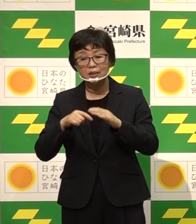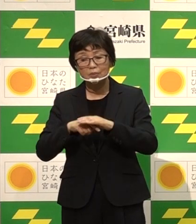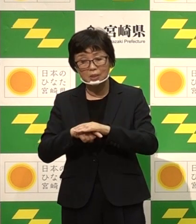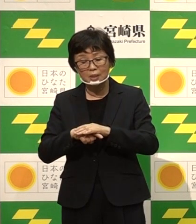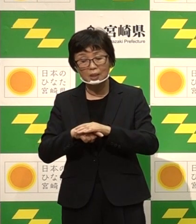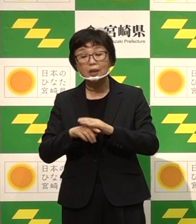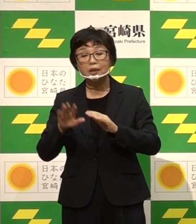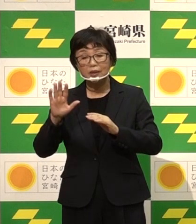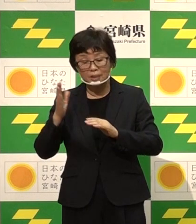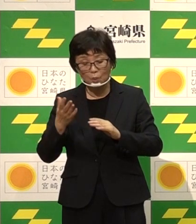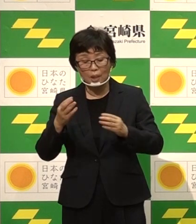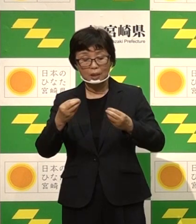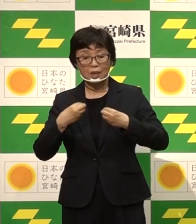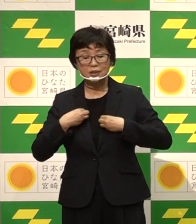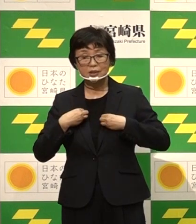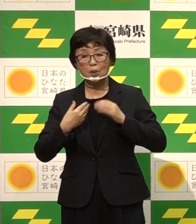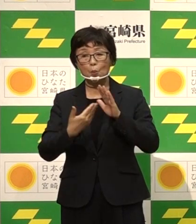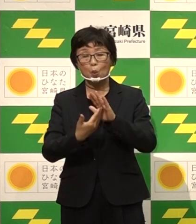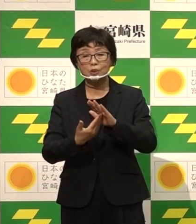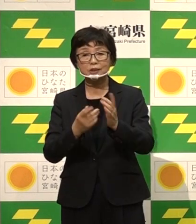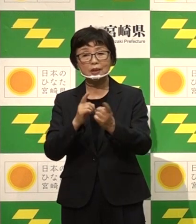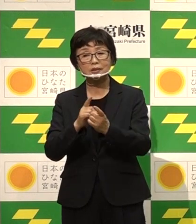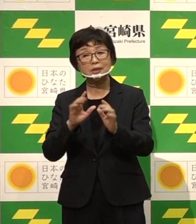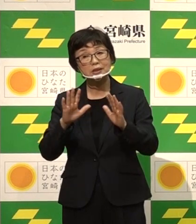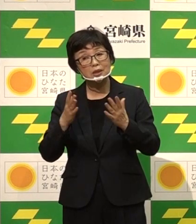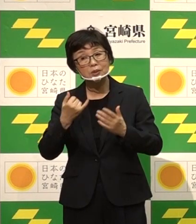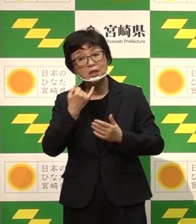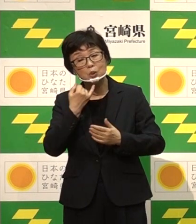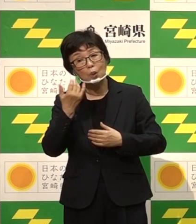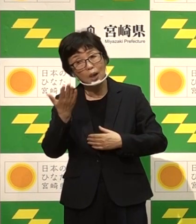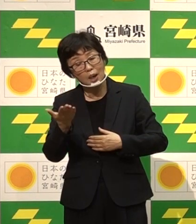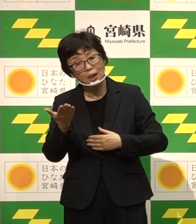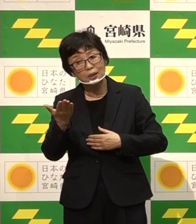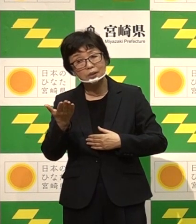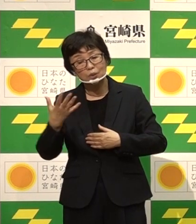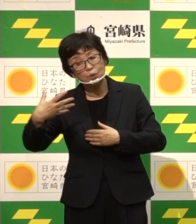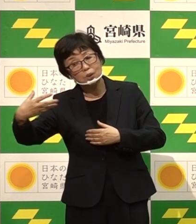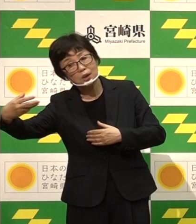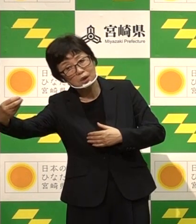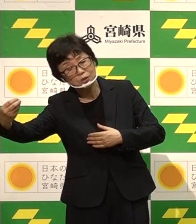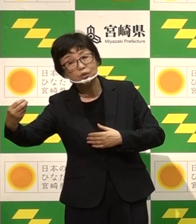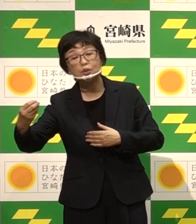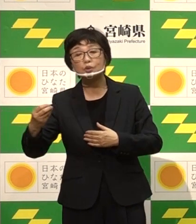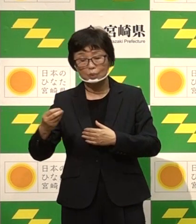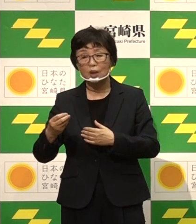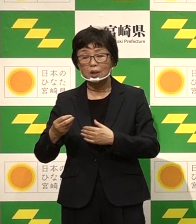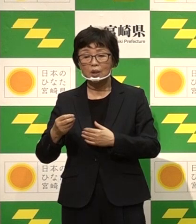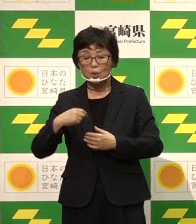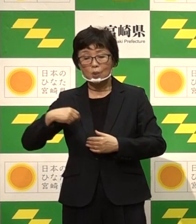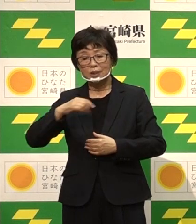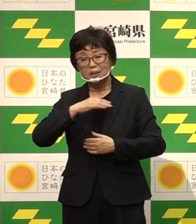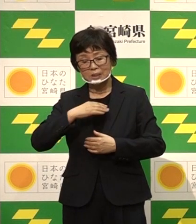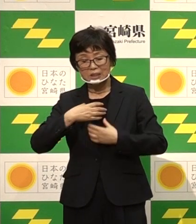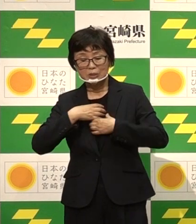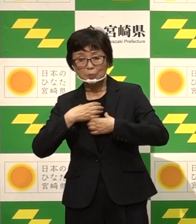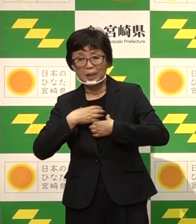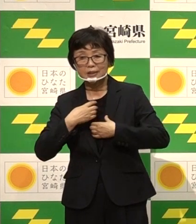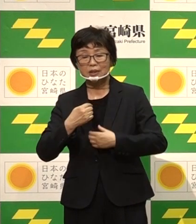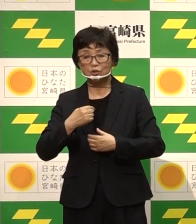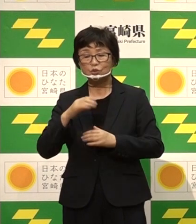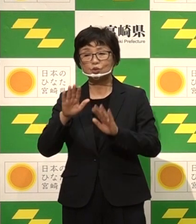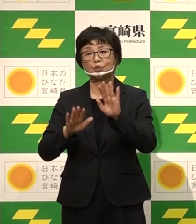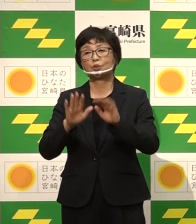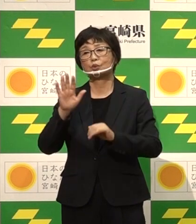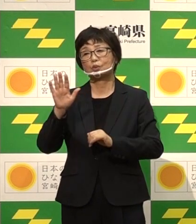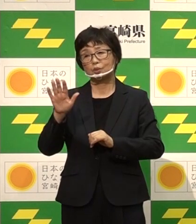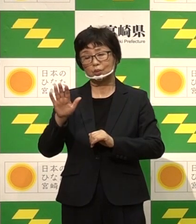じゃあ感染防止対策をしなくてもいいのかというような受け止められ方をするのが非常に今私懸念をしているところであ